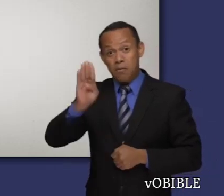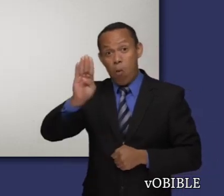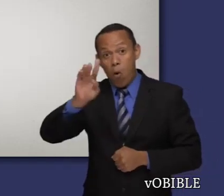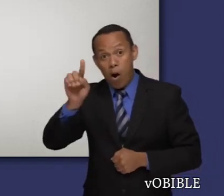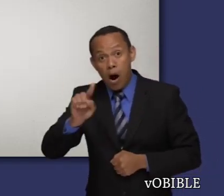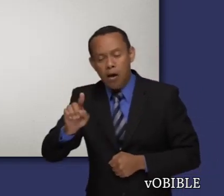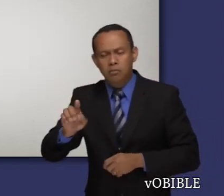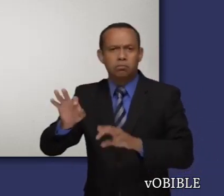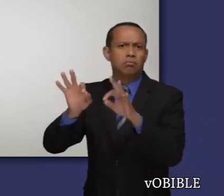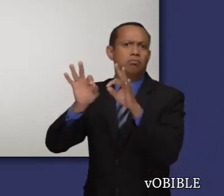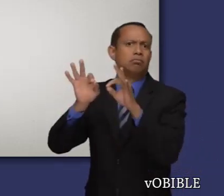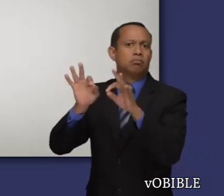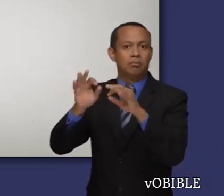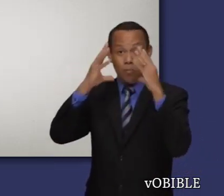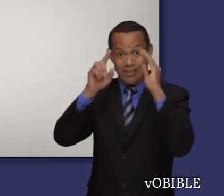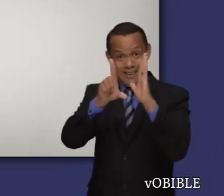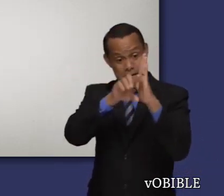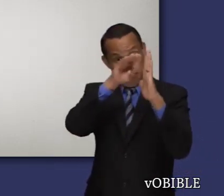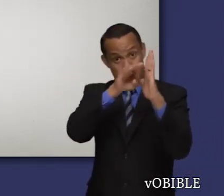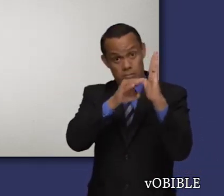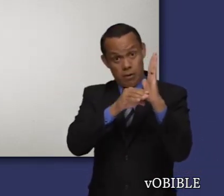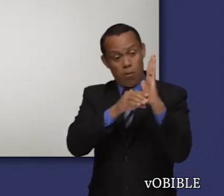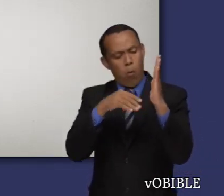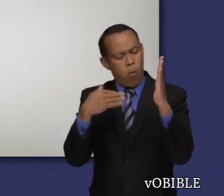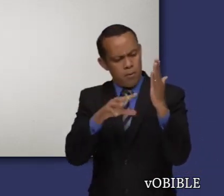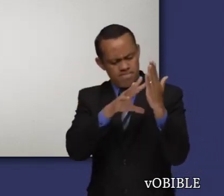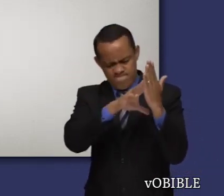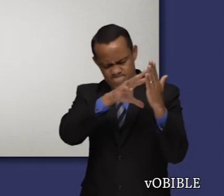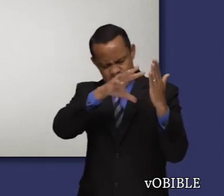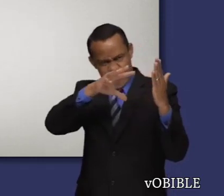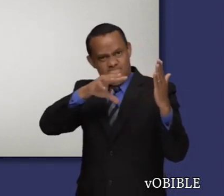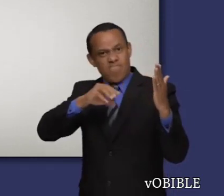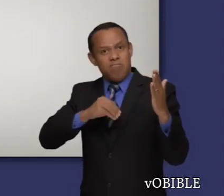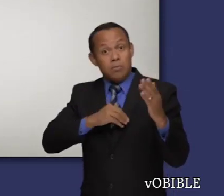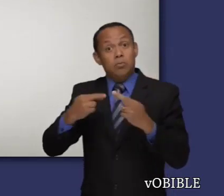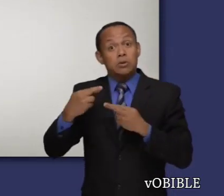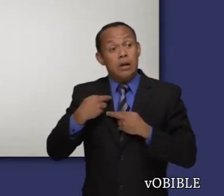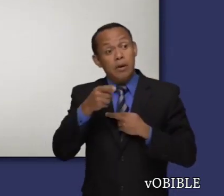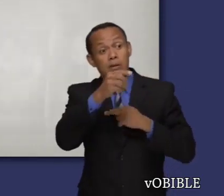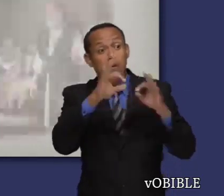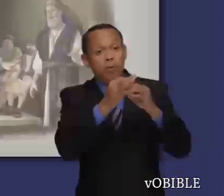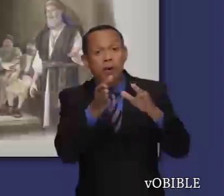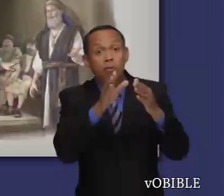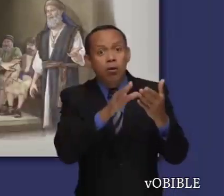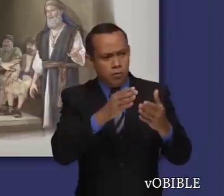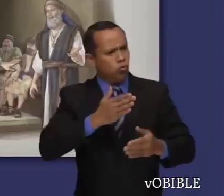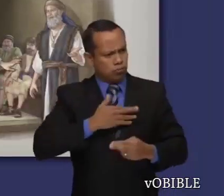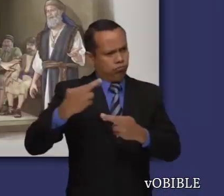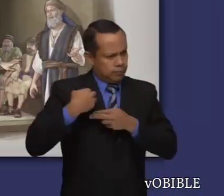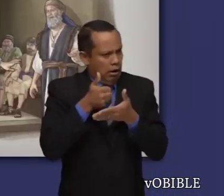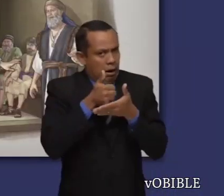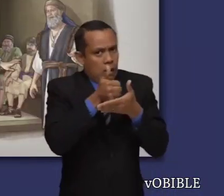¿Lo sabía? Boaz dejó un excelente ejemplo de obediencia a Jehová. Hizo